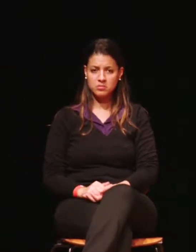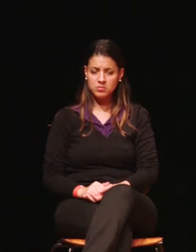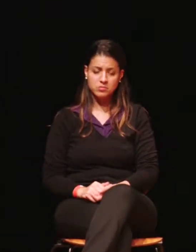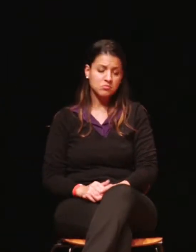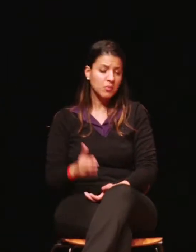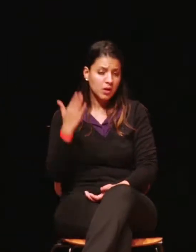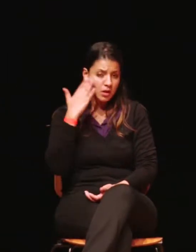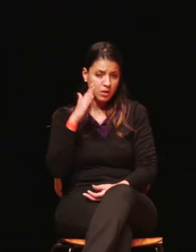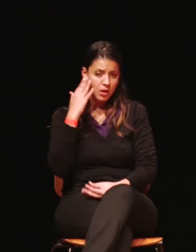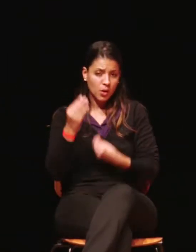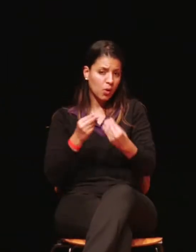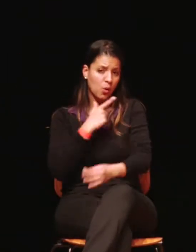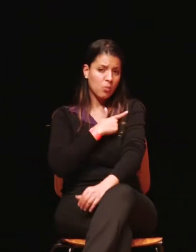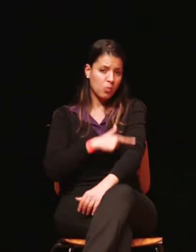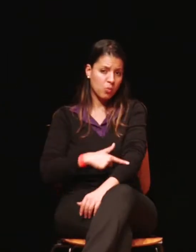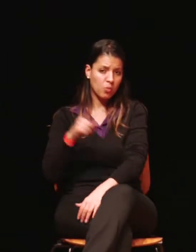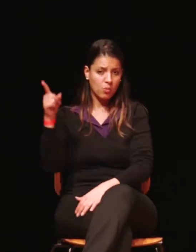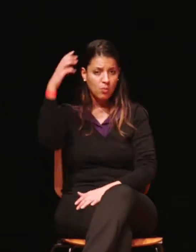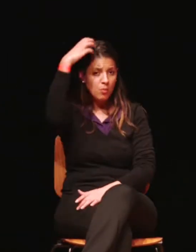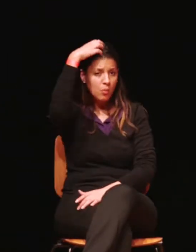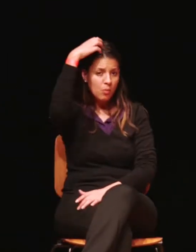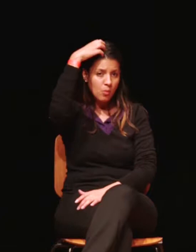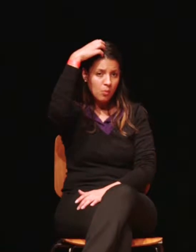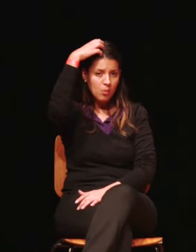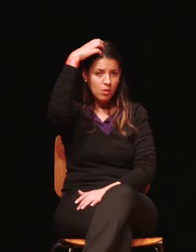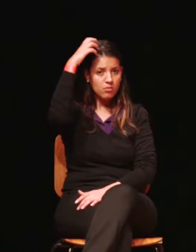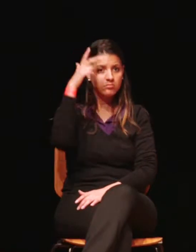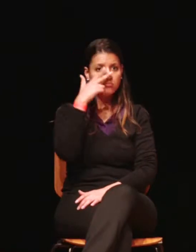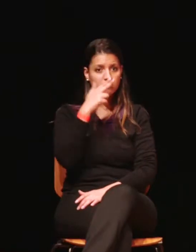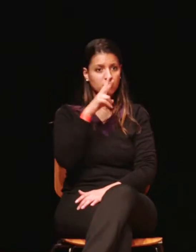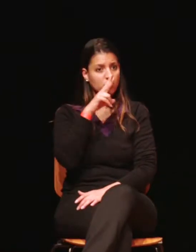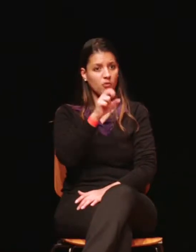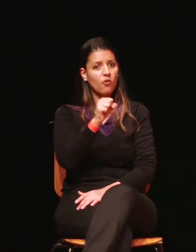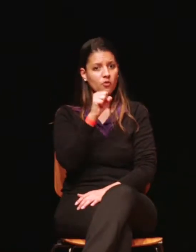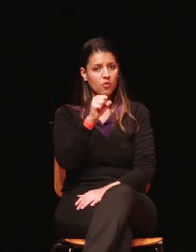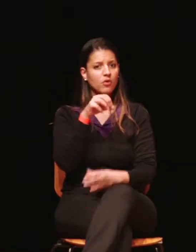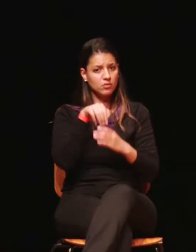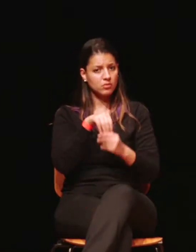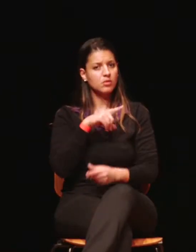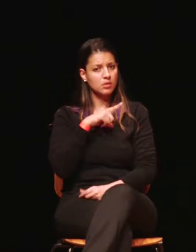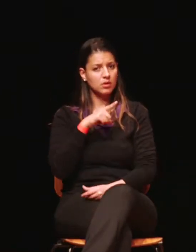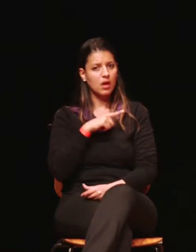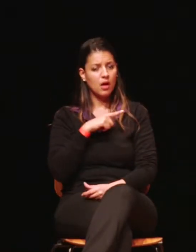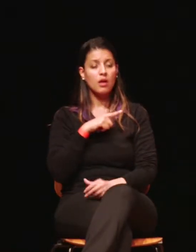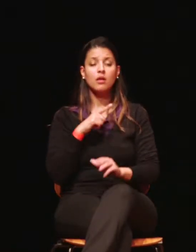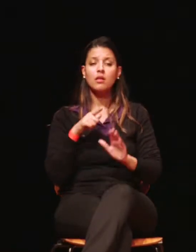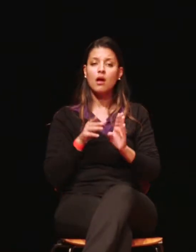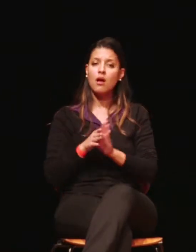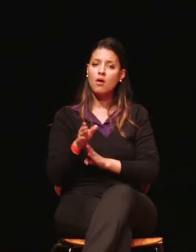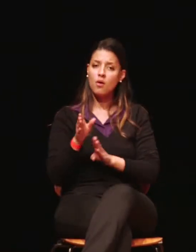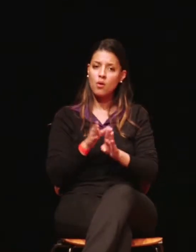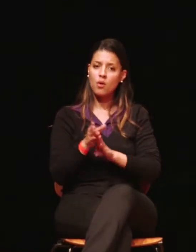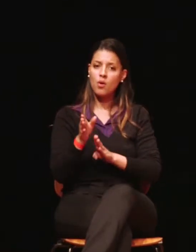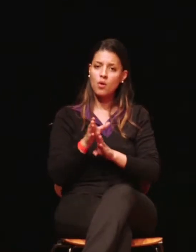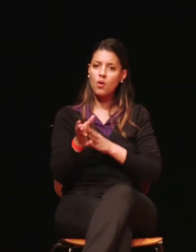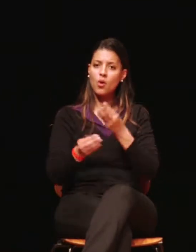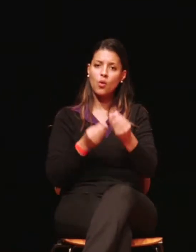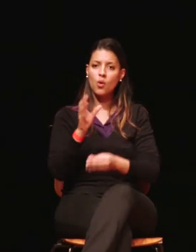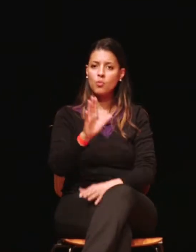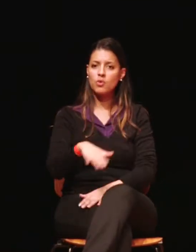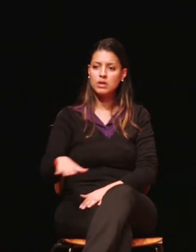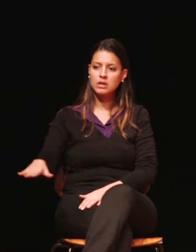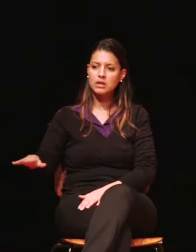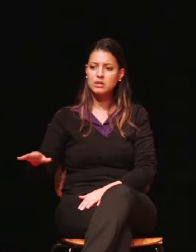disciplina monárquica apresenta-se de forma marcante nas orientações em relação à